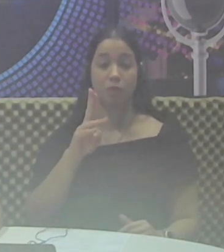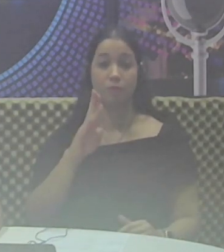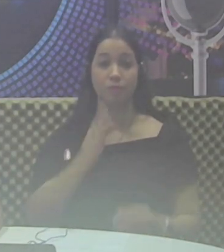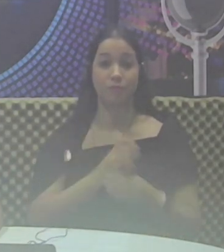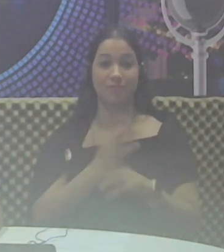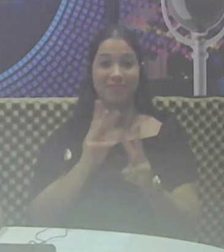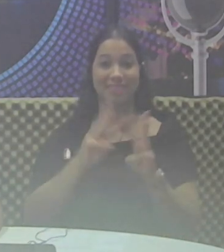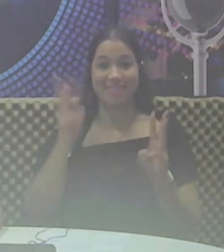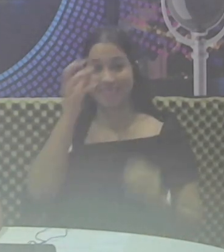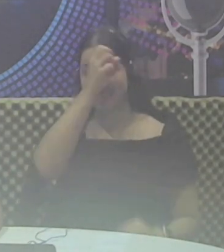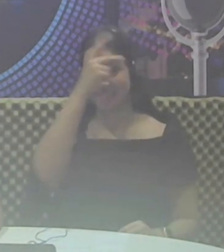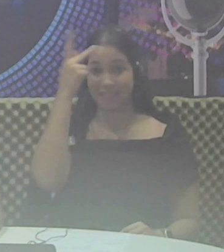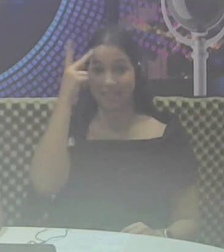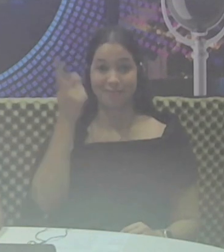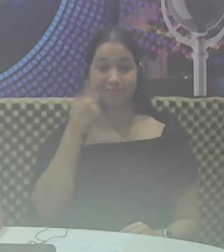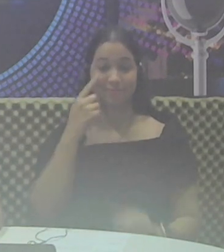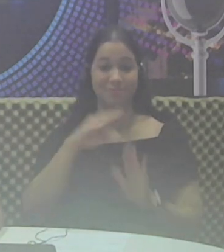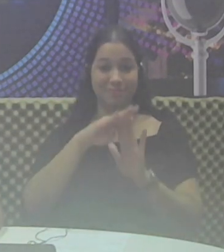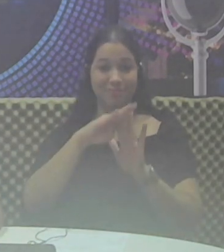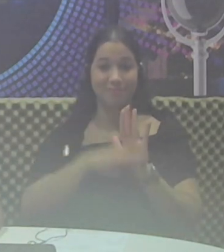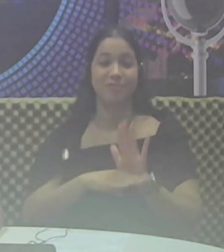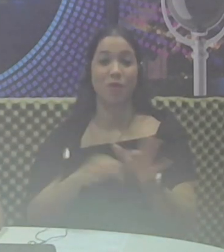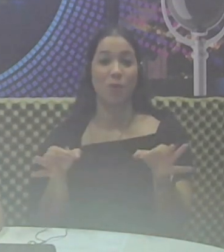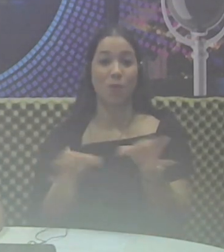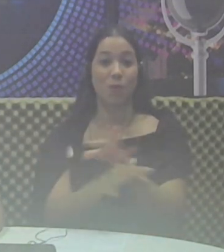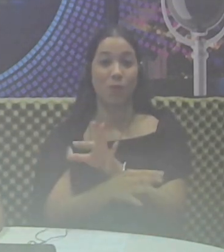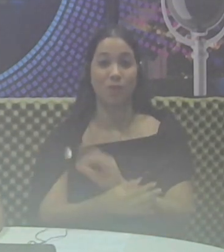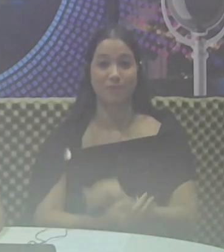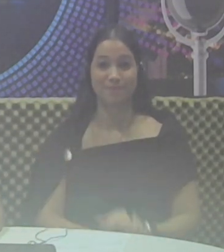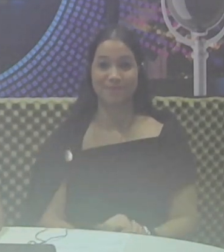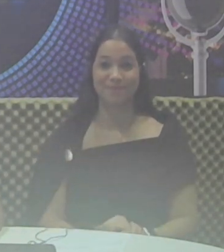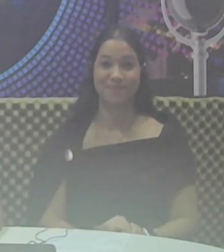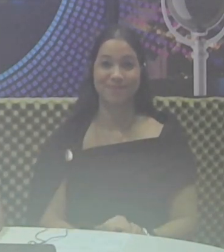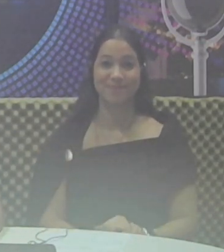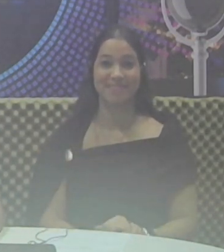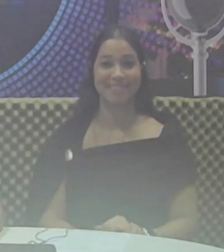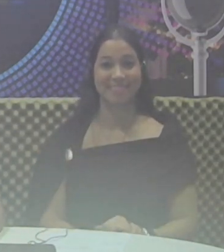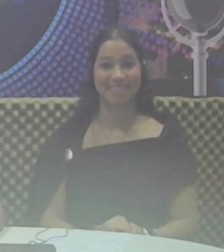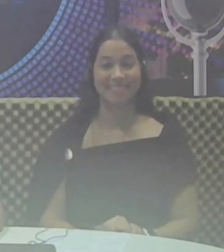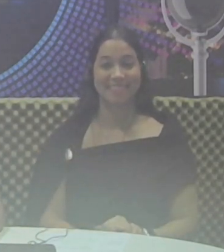da Prefeitura e confira o cronograma completo.